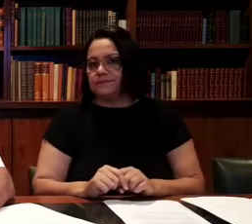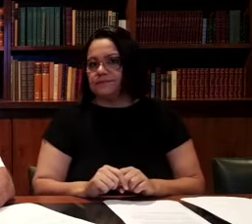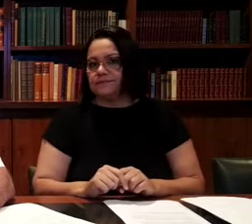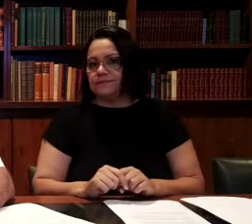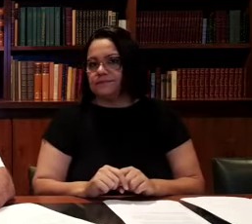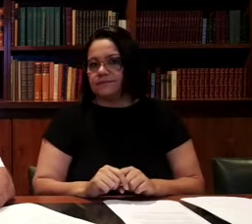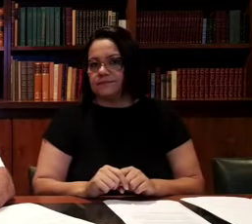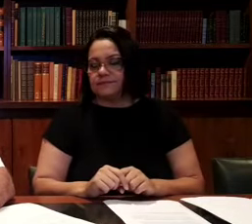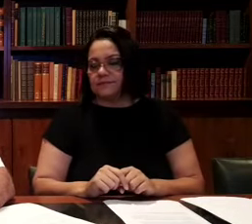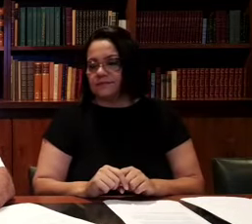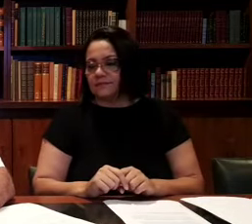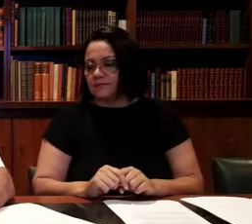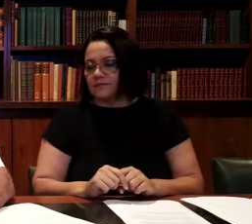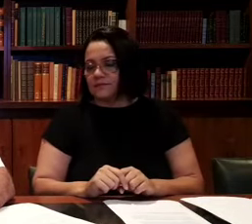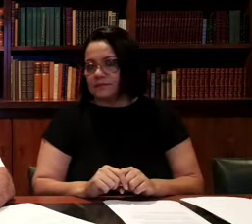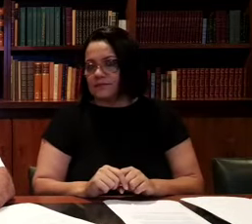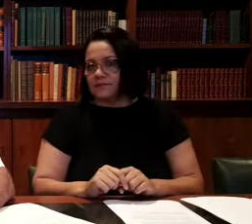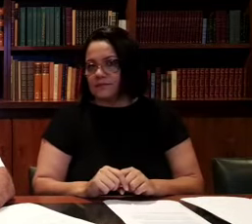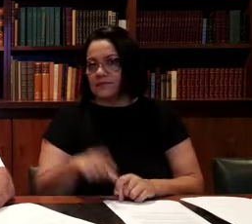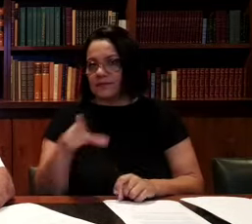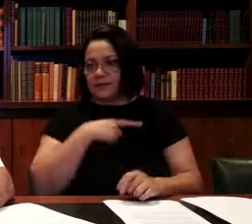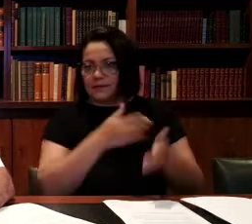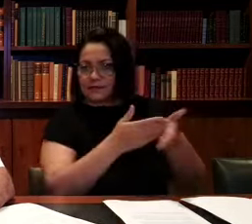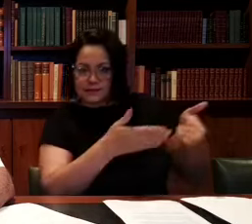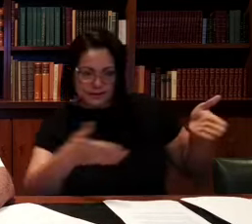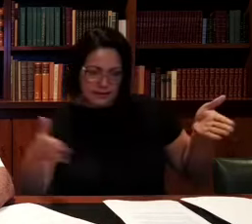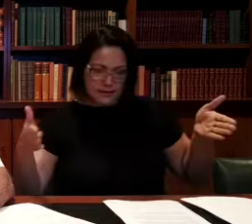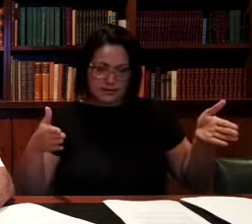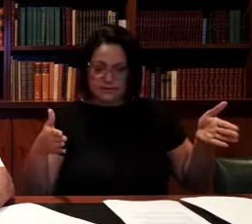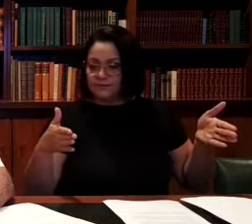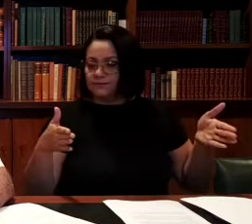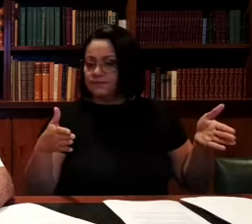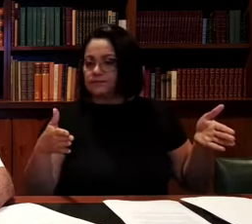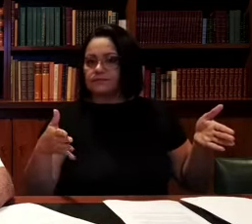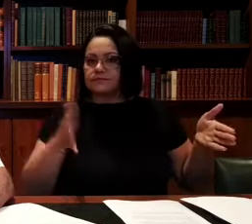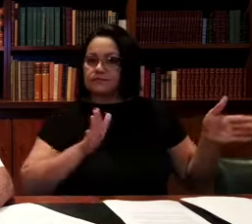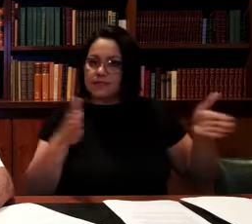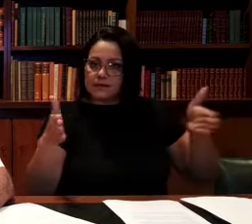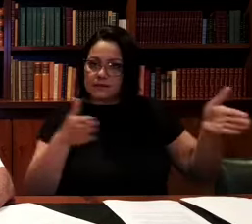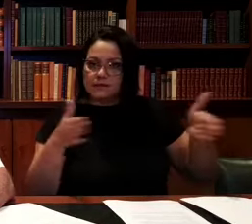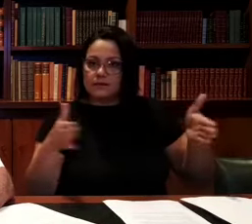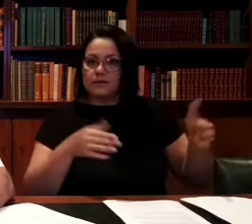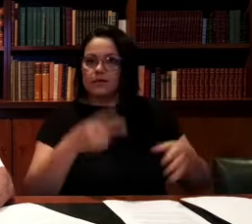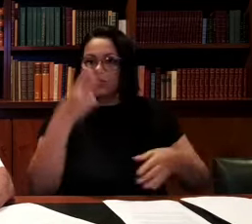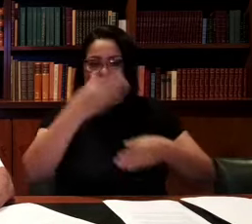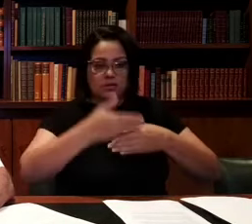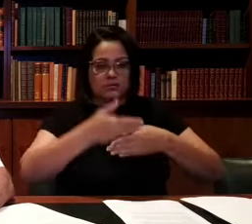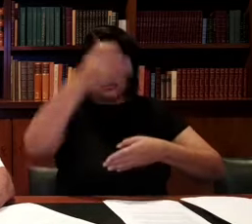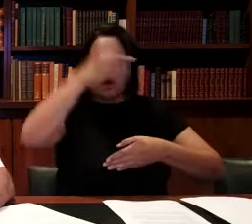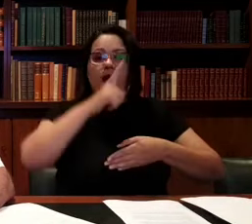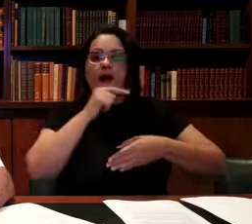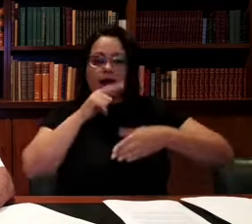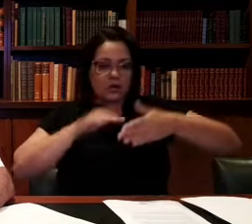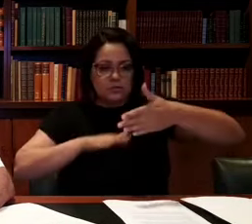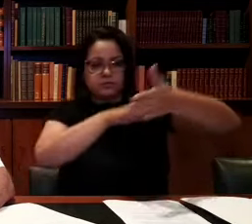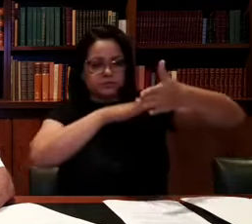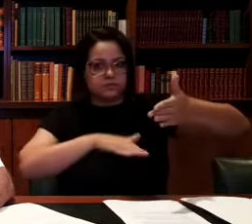e tudo bem essa esse trecho aqui ele confundiu duas barragens